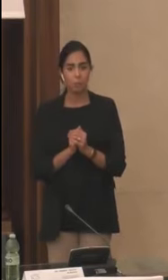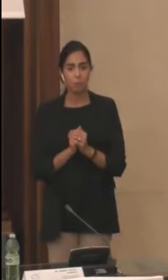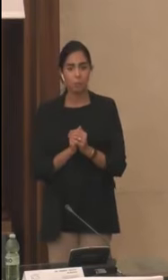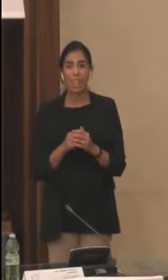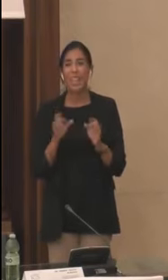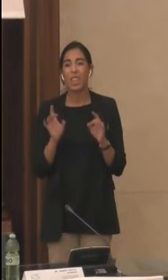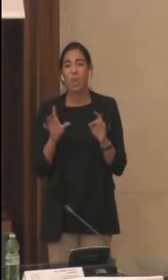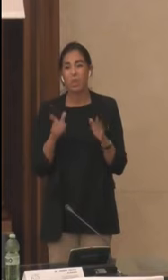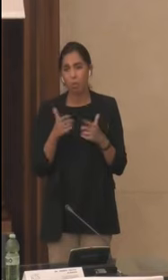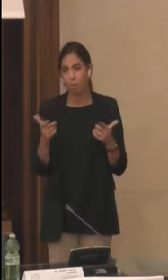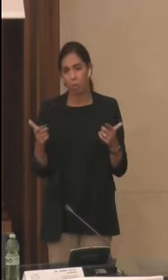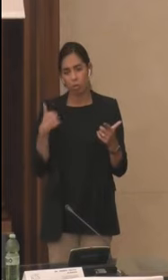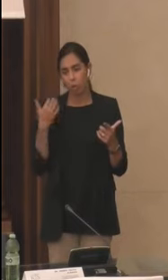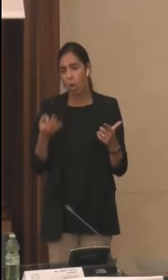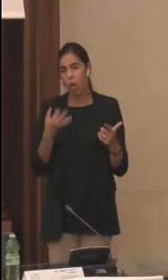iban a dejar pasarlo.